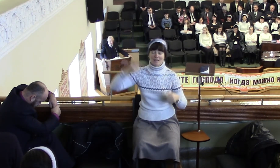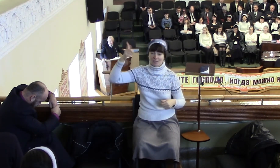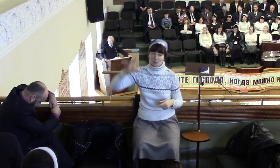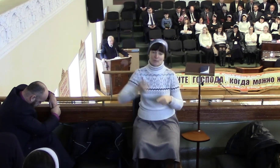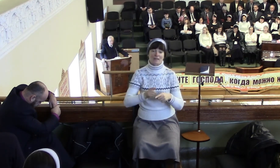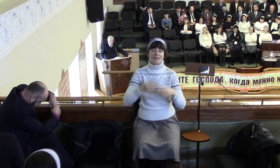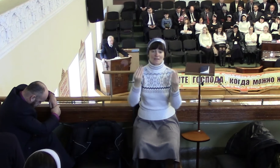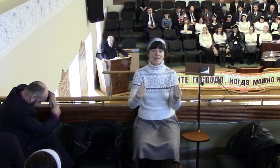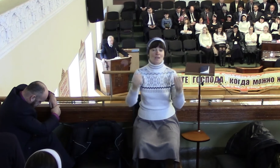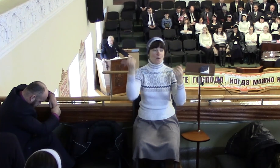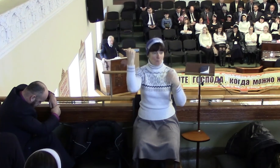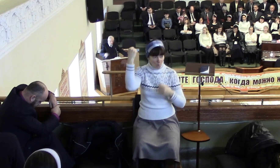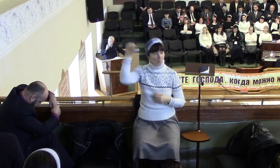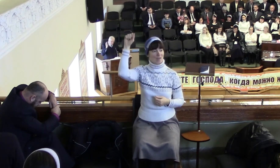Победы,